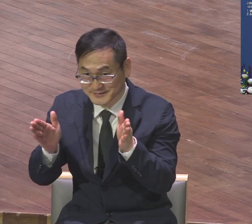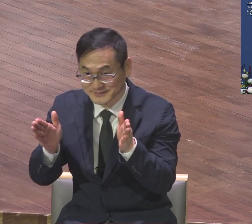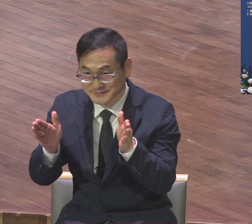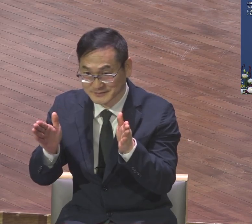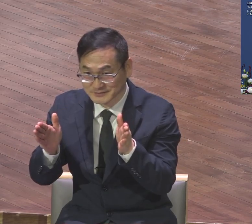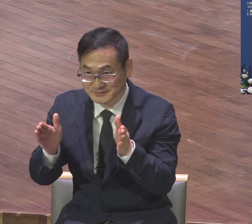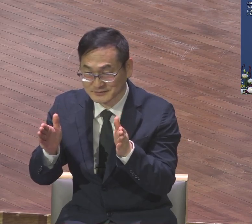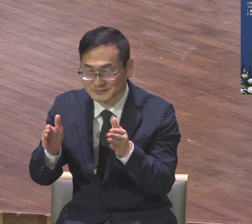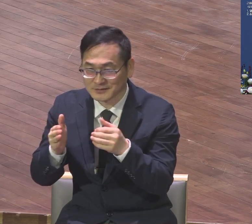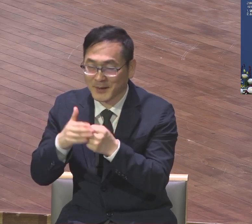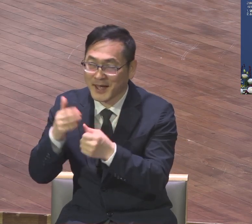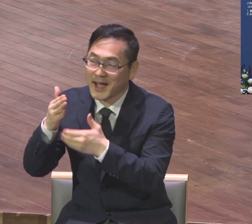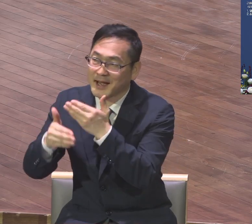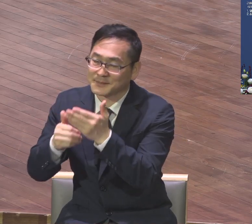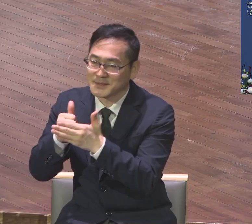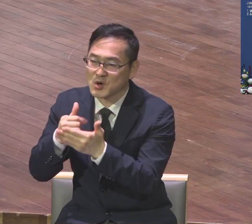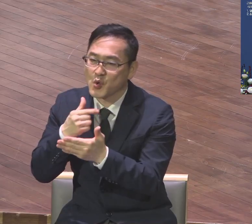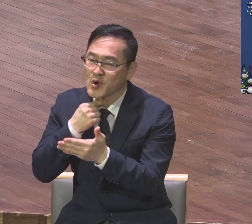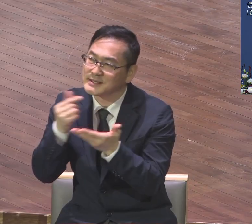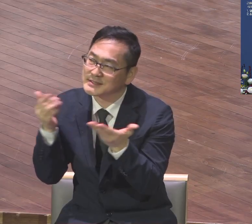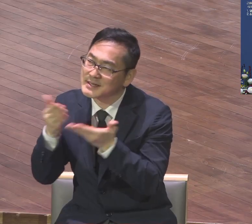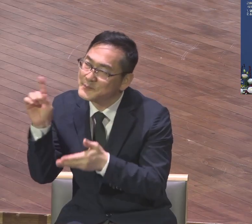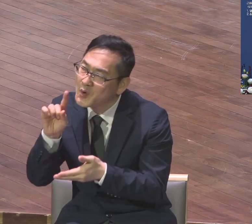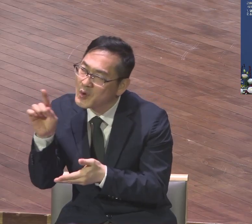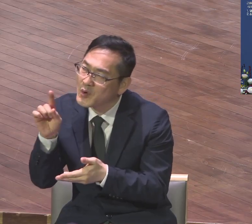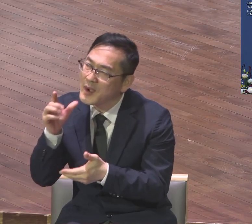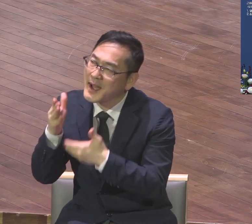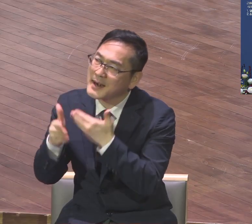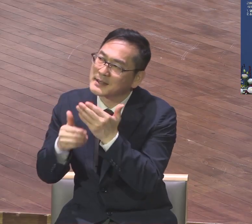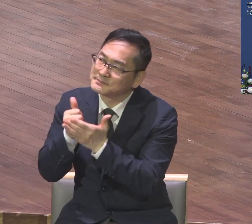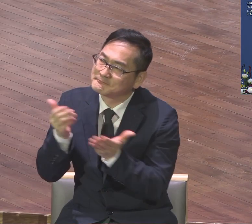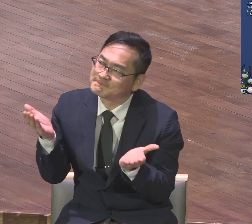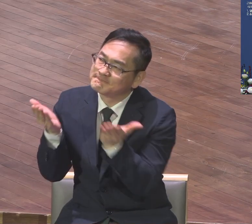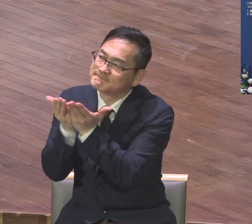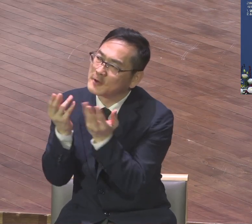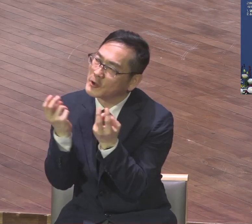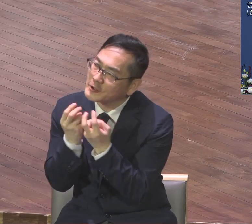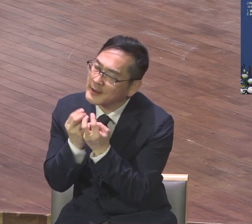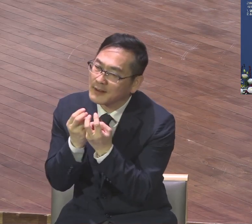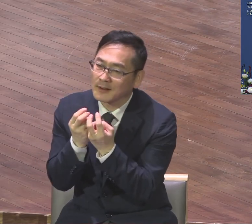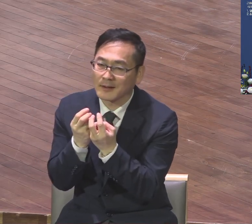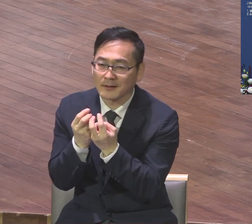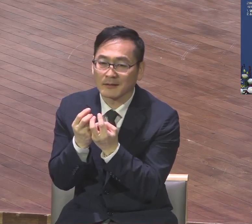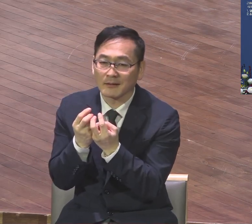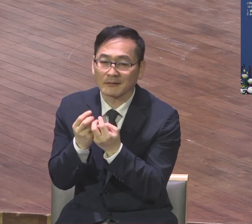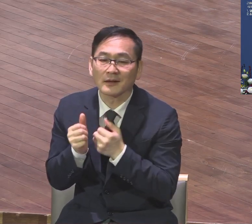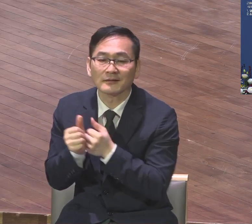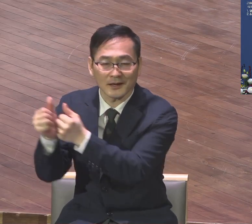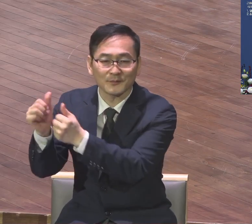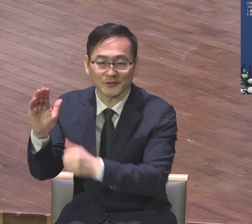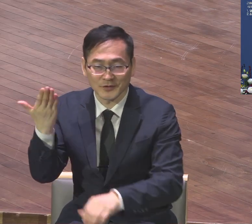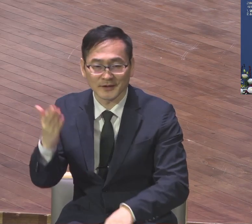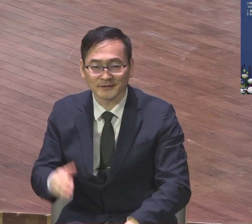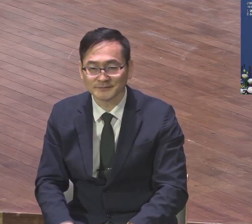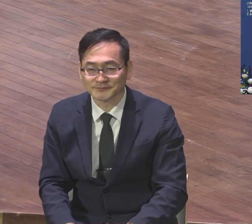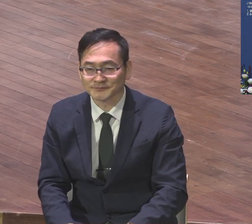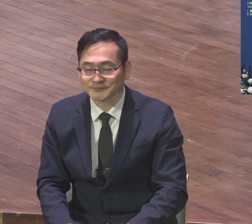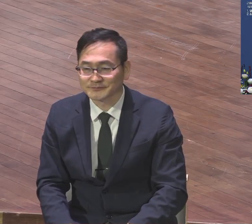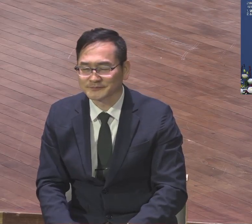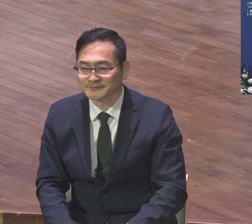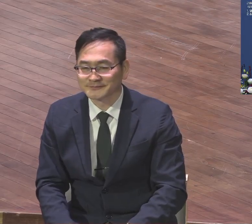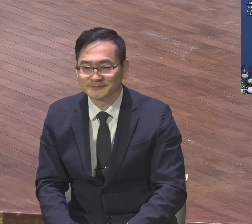기대에 올맞는 그것을 깨닫고 거기에 맞는 삶을 살아야 돼요. 어렵지 않습니다. 오늘 믿음의 고백을 한